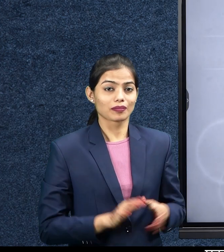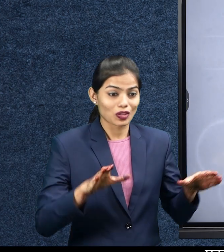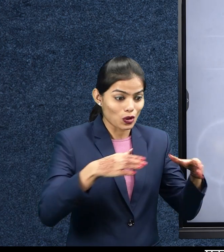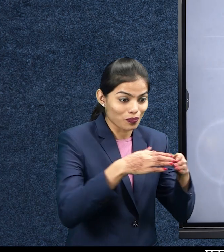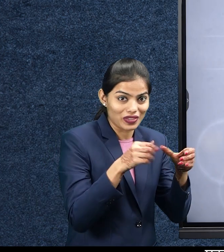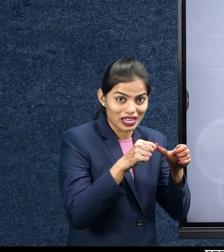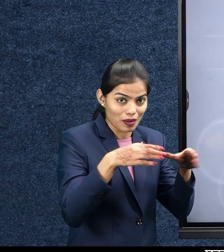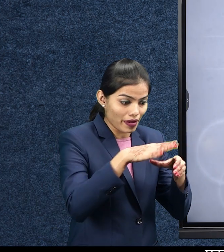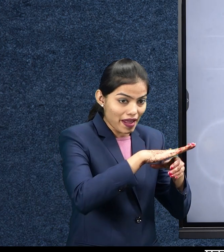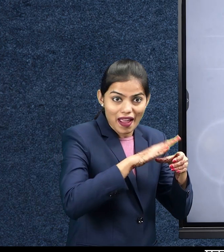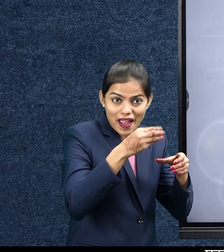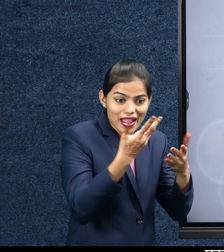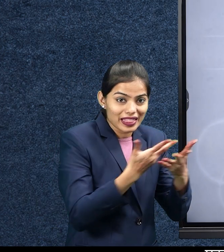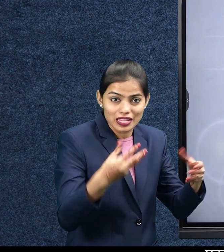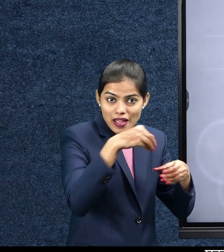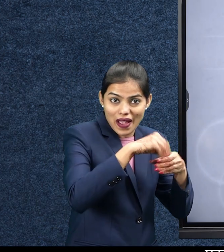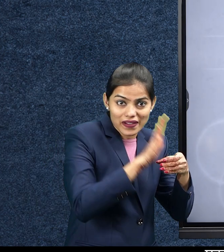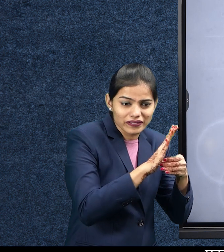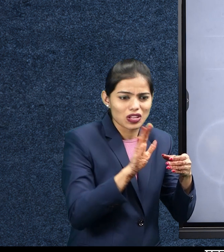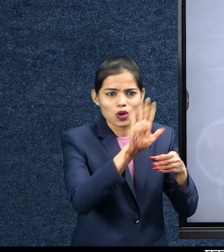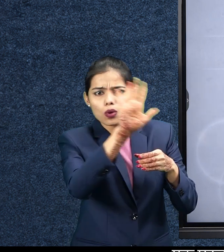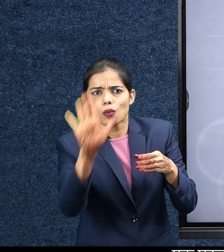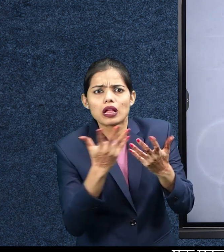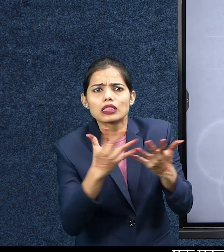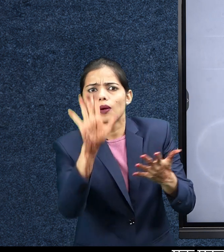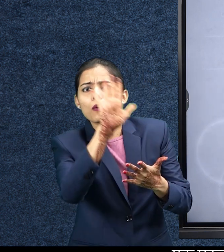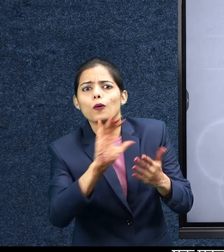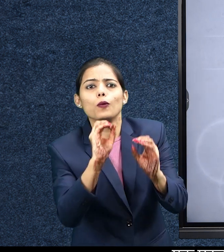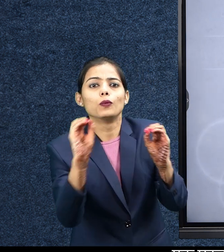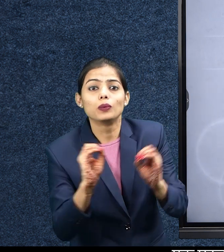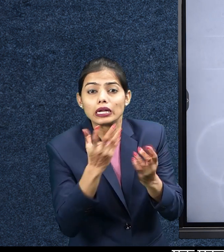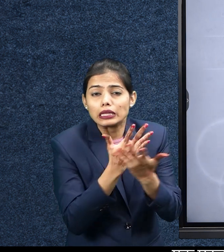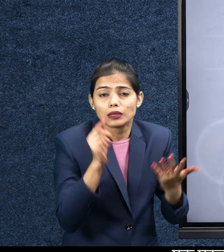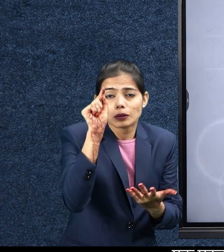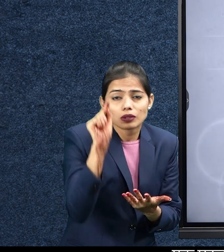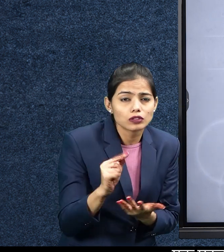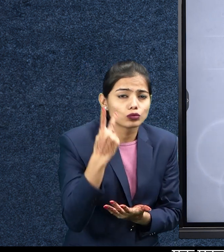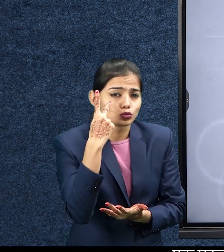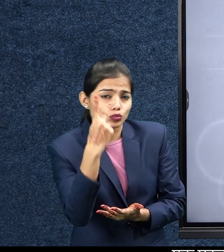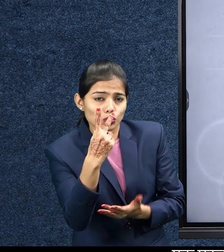पूरक घटना अशा दोन घटना आहेत ज्यात एक घटना असेल आणि दुसरी घडली नाही तरच होईल.